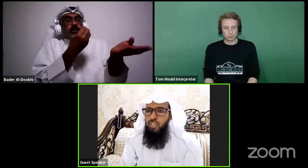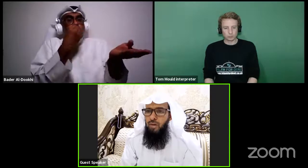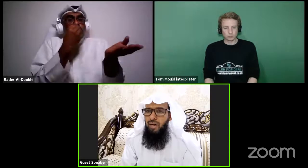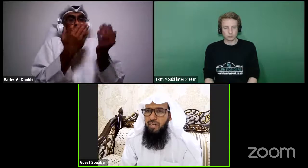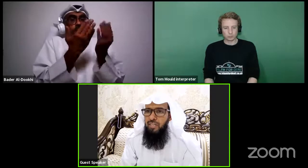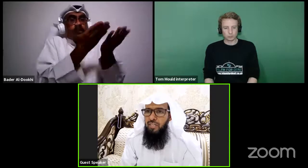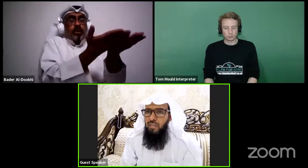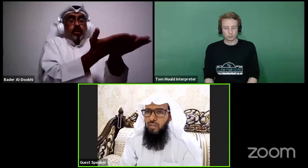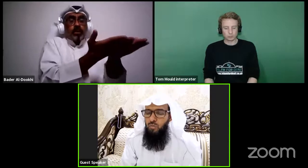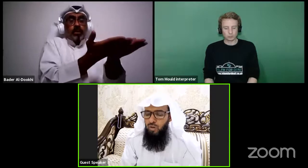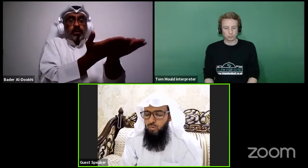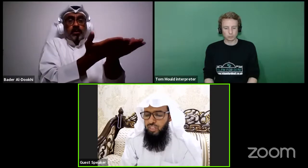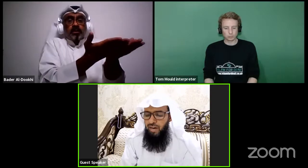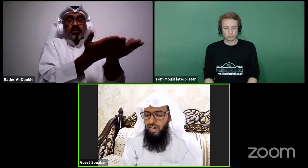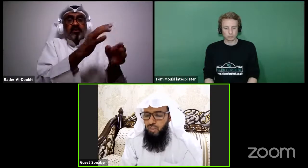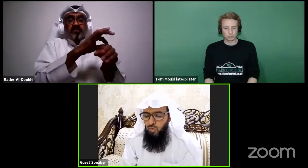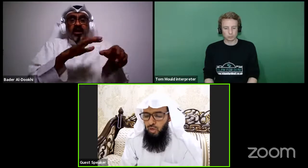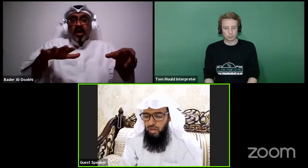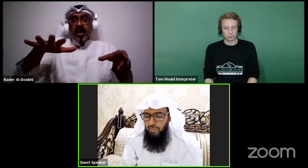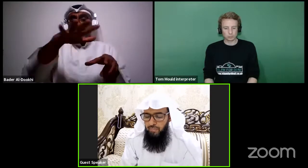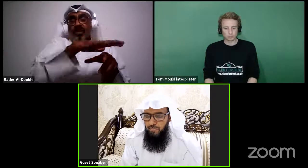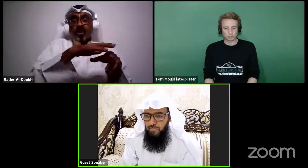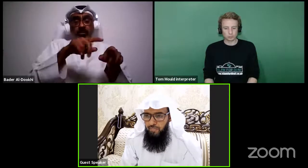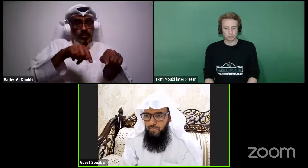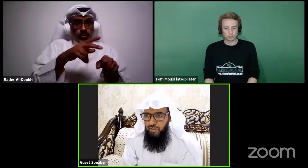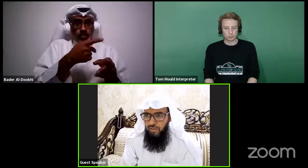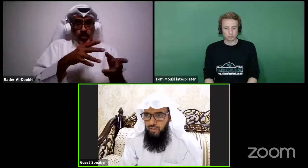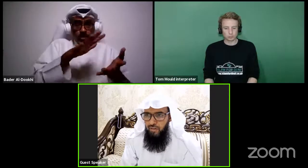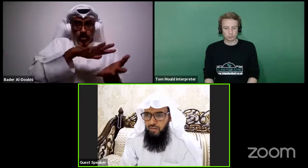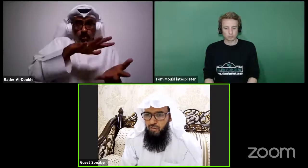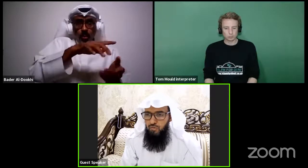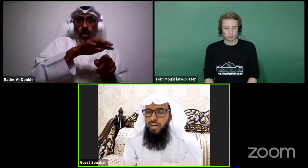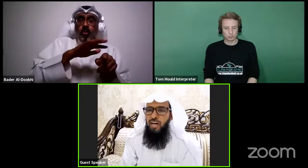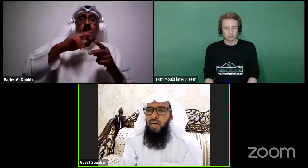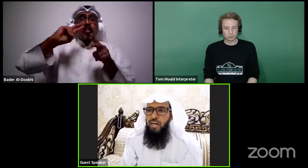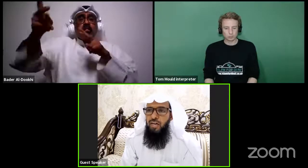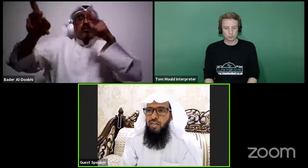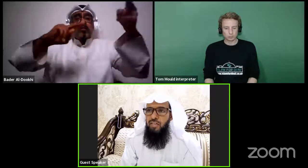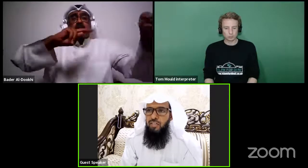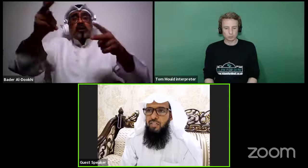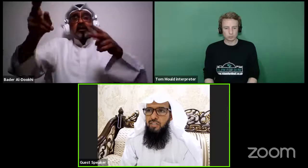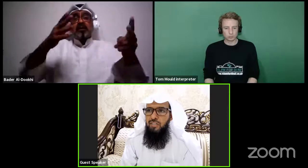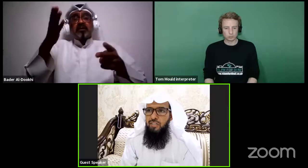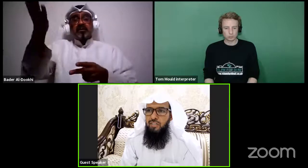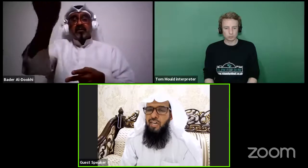في مجتمعك والمجتمعات الأخرى، فتعطف